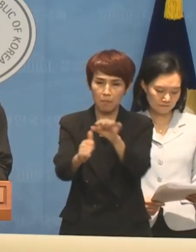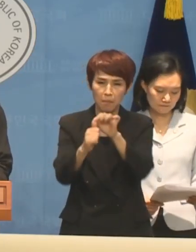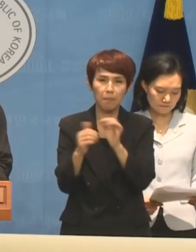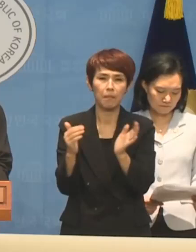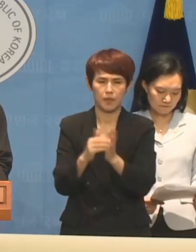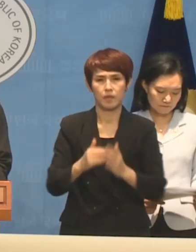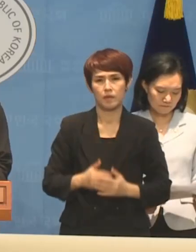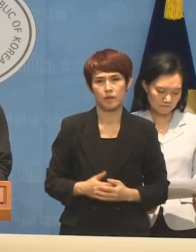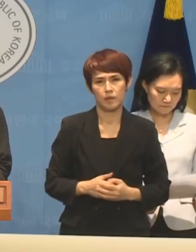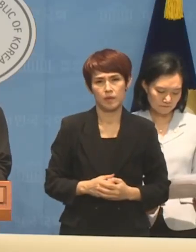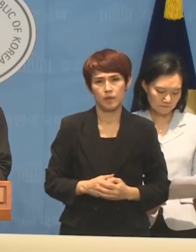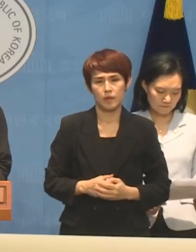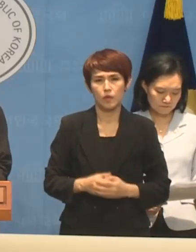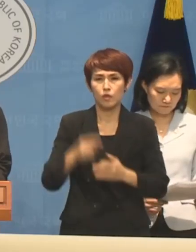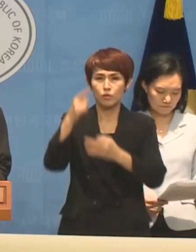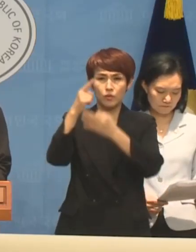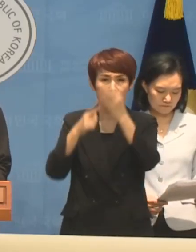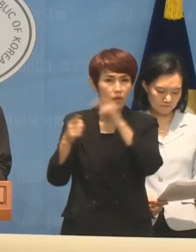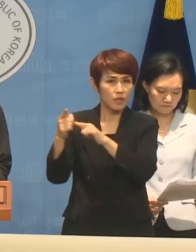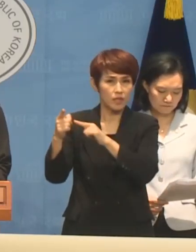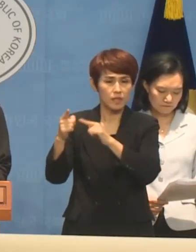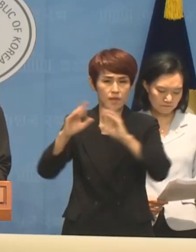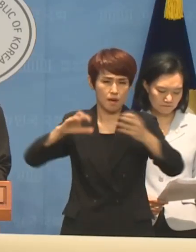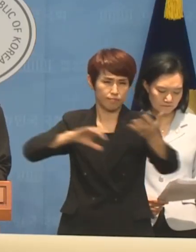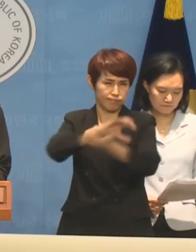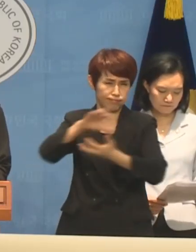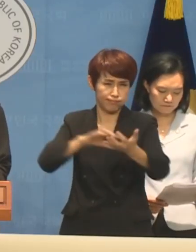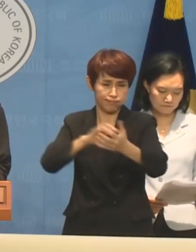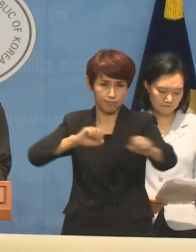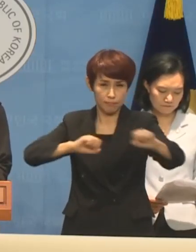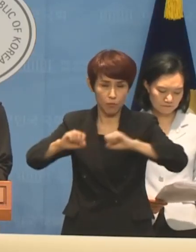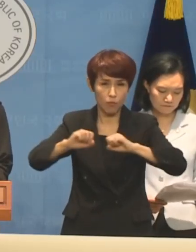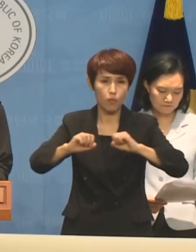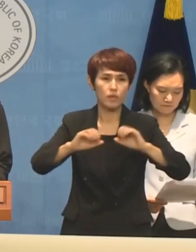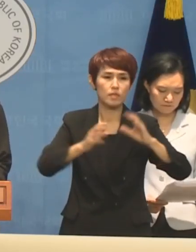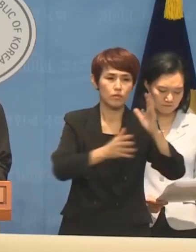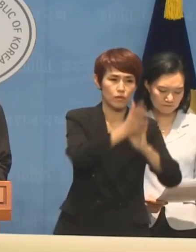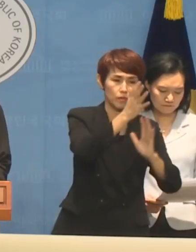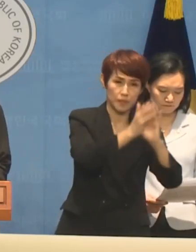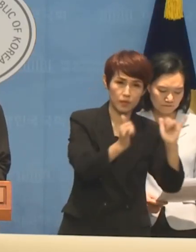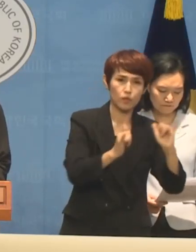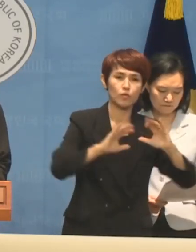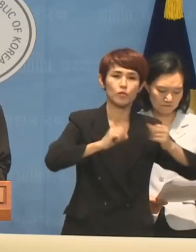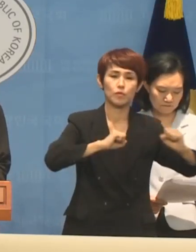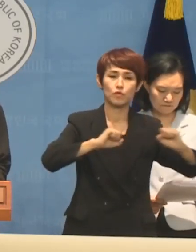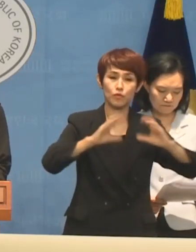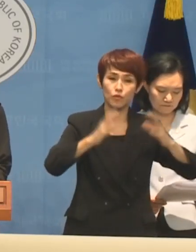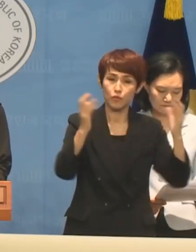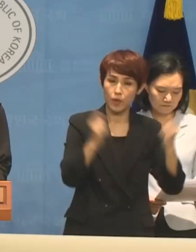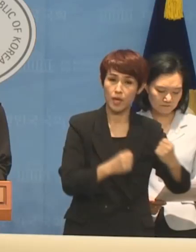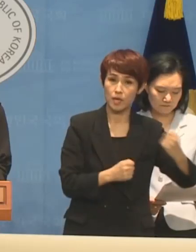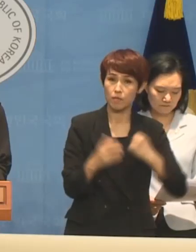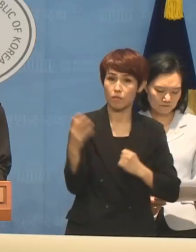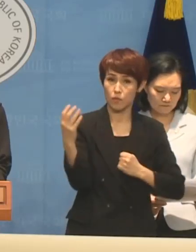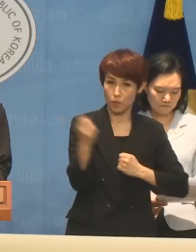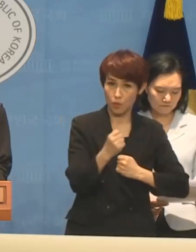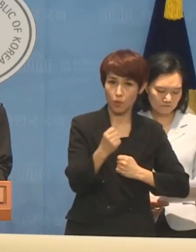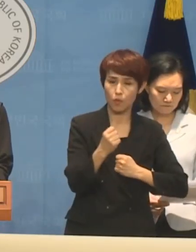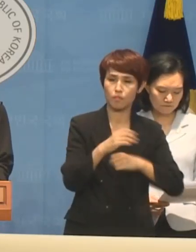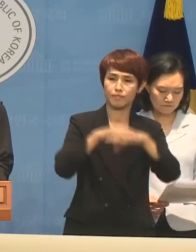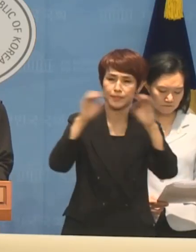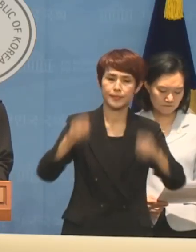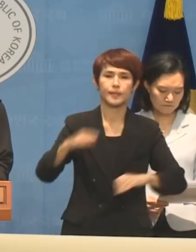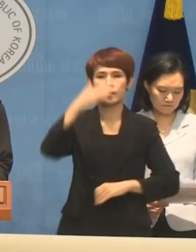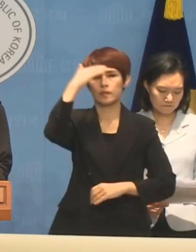했습니다. 윤석열의 내란 시도는 시민과 국민의 힘으로 국회의 힘으로 시민과 국회의 힘으로